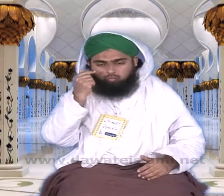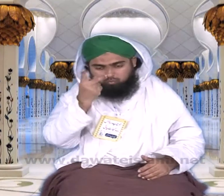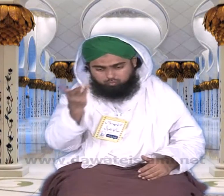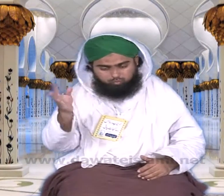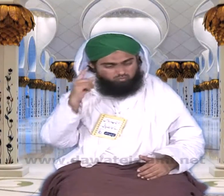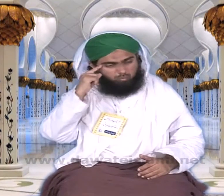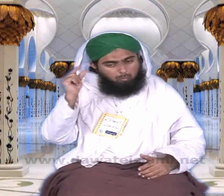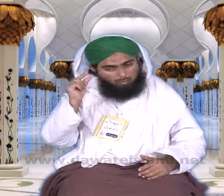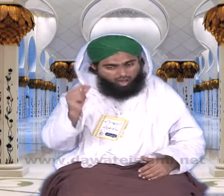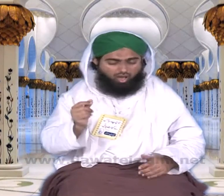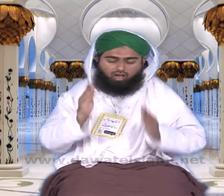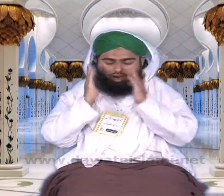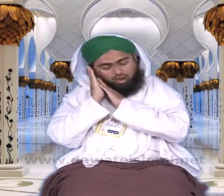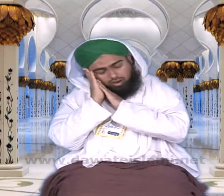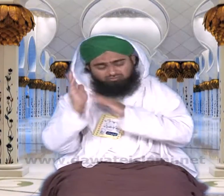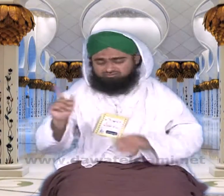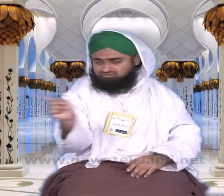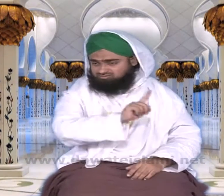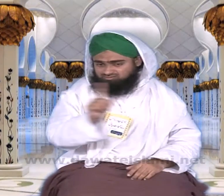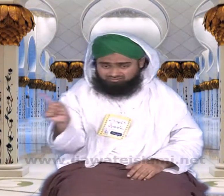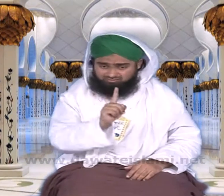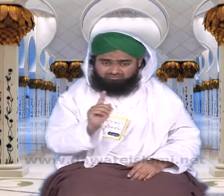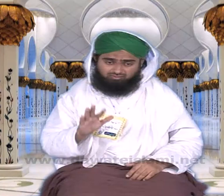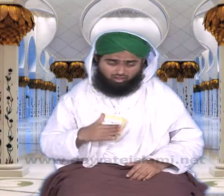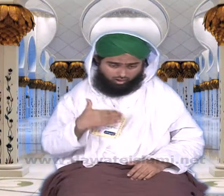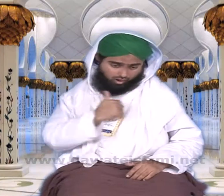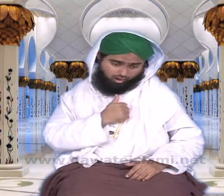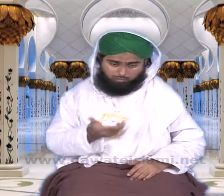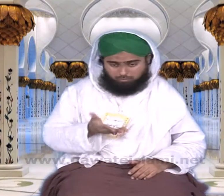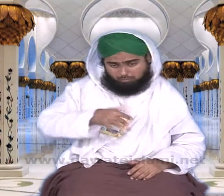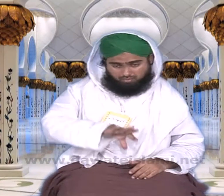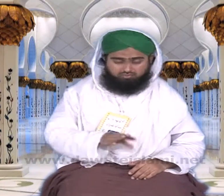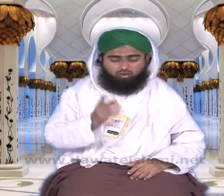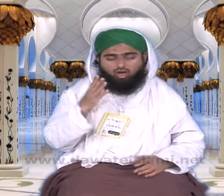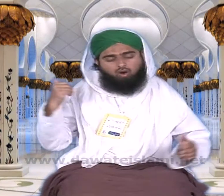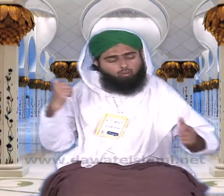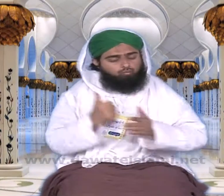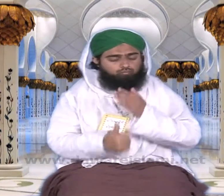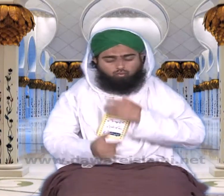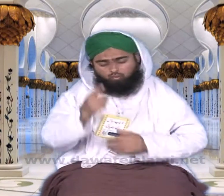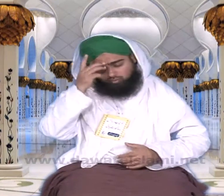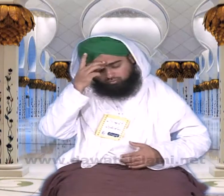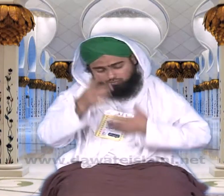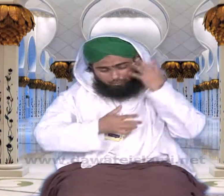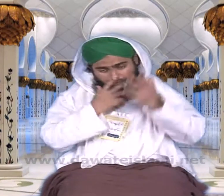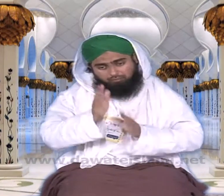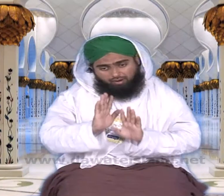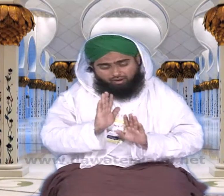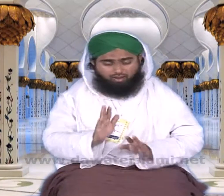وقوفوں کی طرح غفلت نہ کر ورنہ موت کے وقت تجھے افسوس ہوگا اور